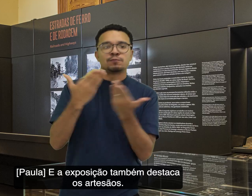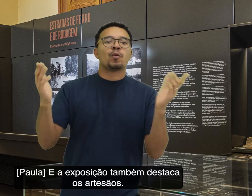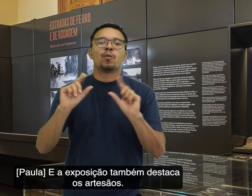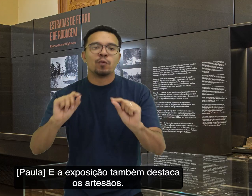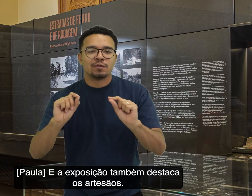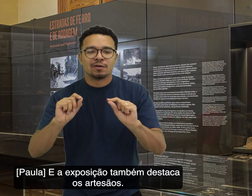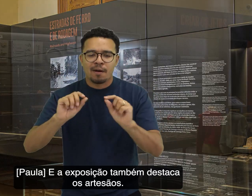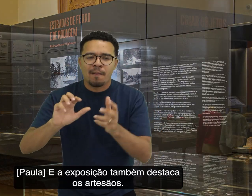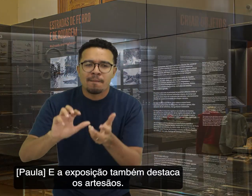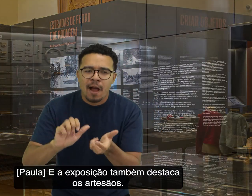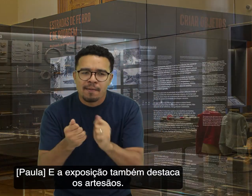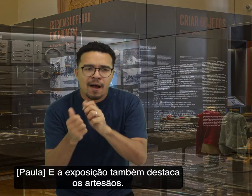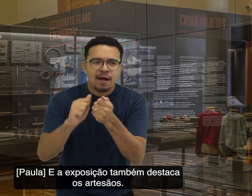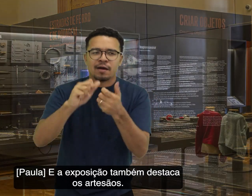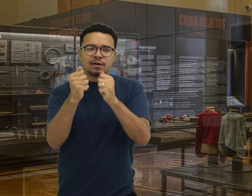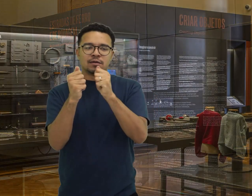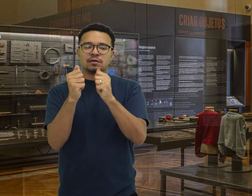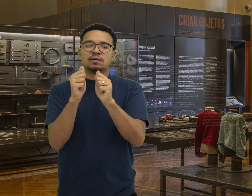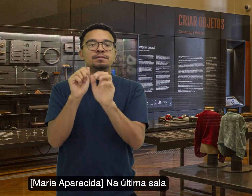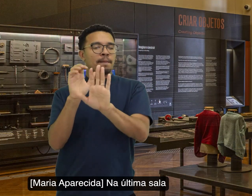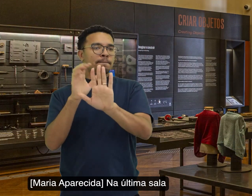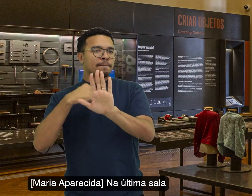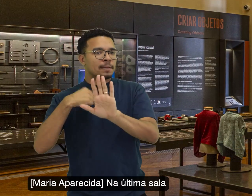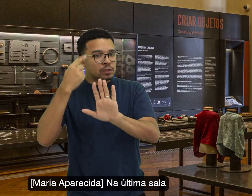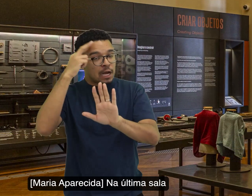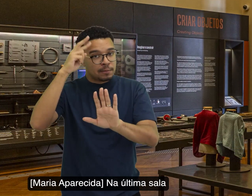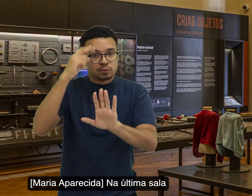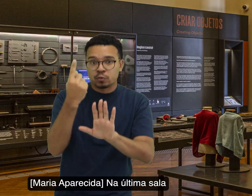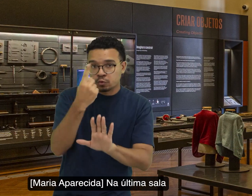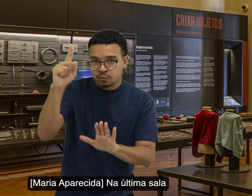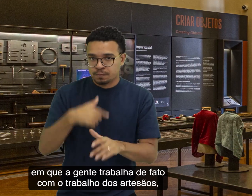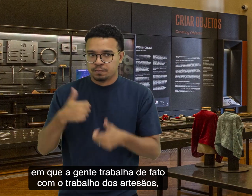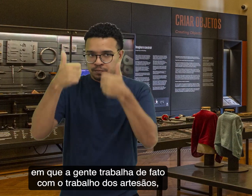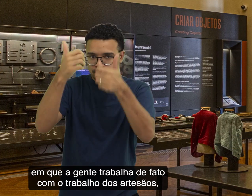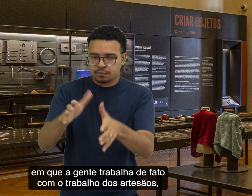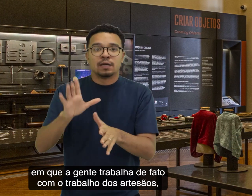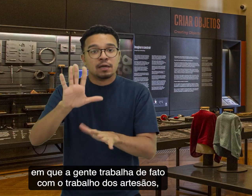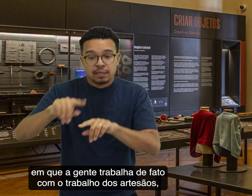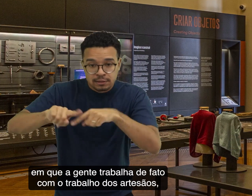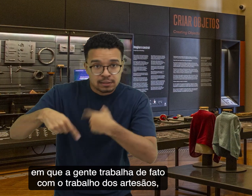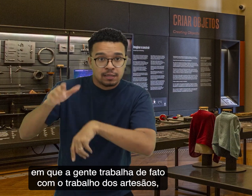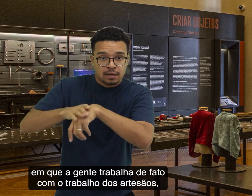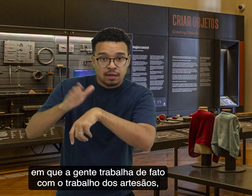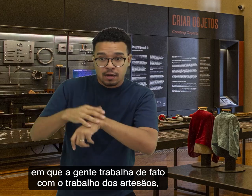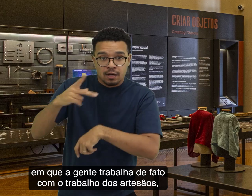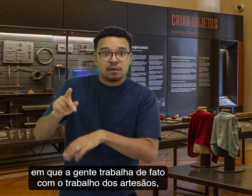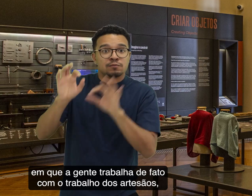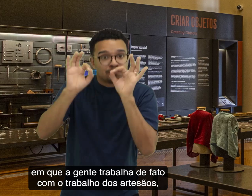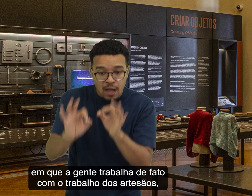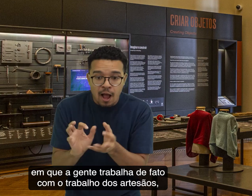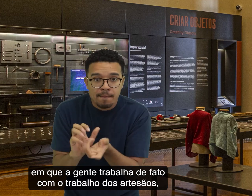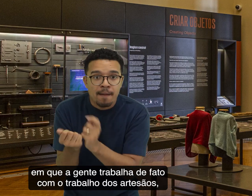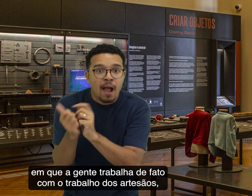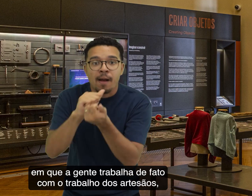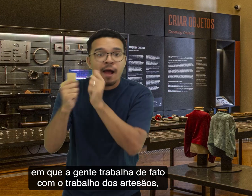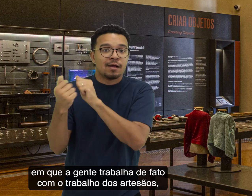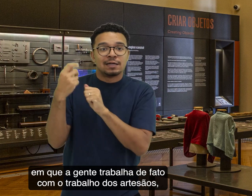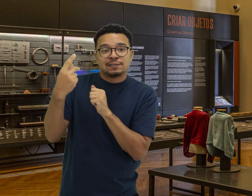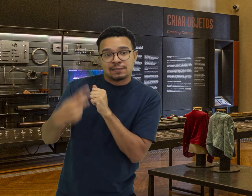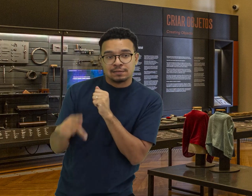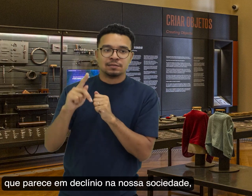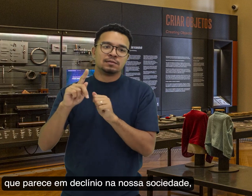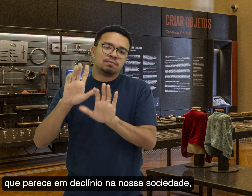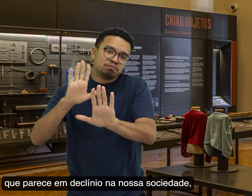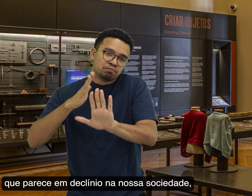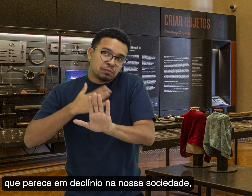a exposição também destaca os artesãos. Na última sala, em que a gente trabalha, de fato, com o trabalho